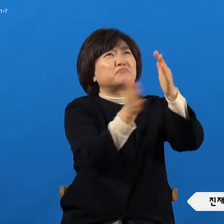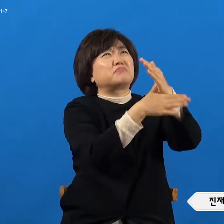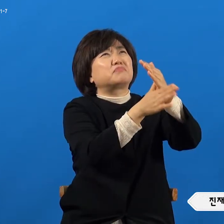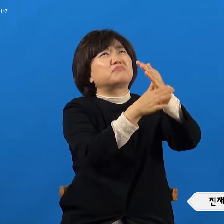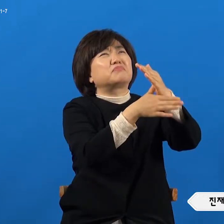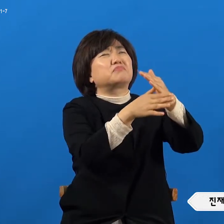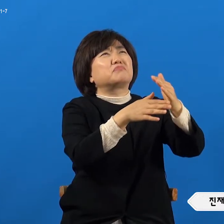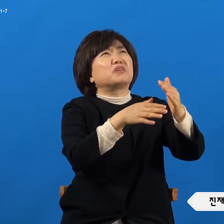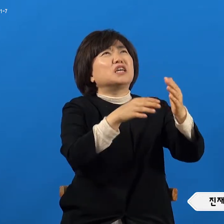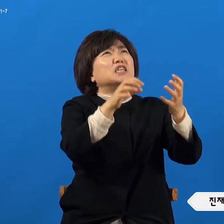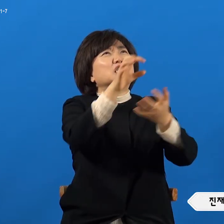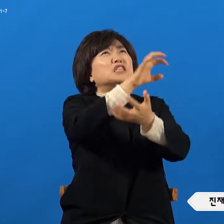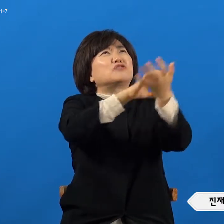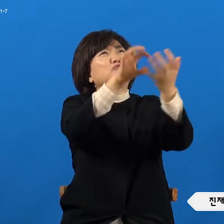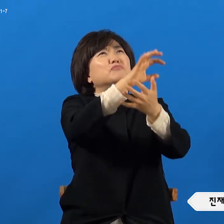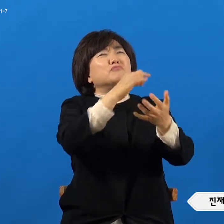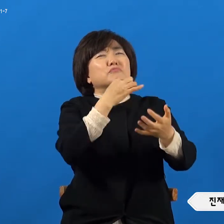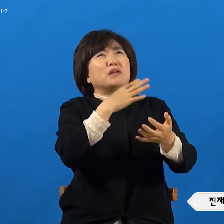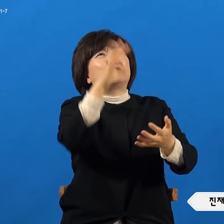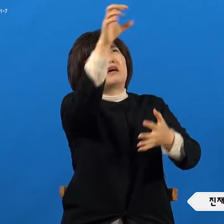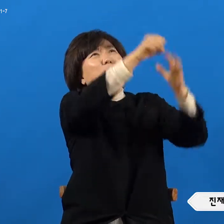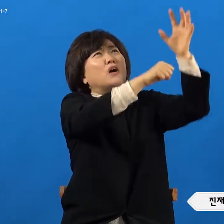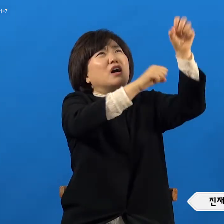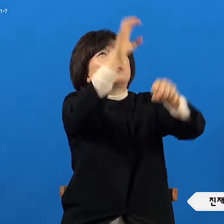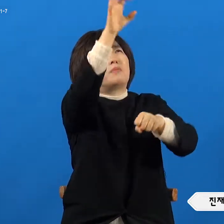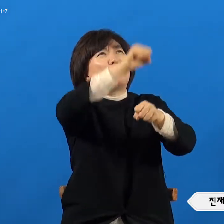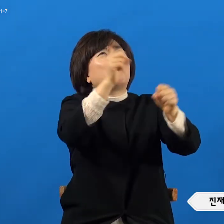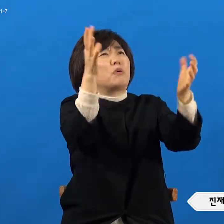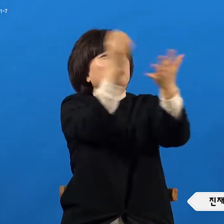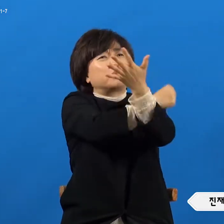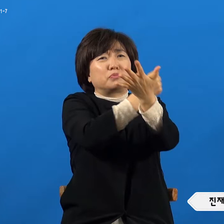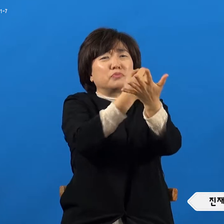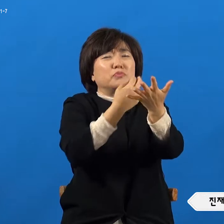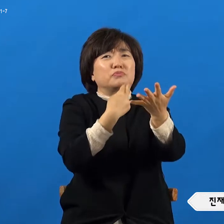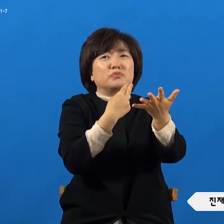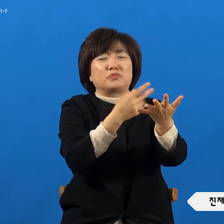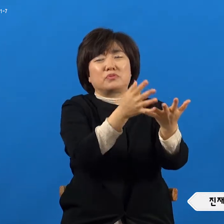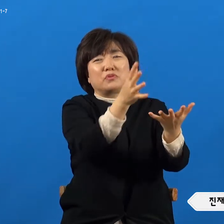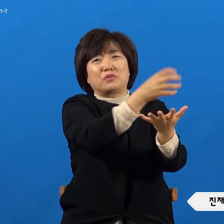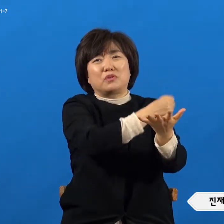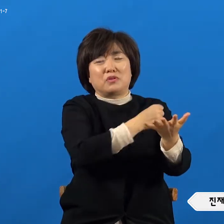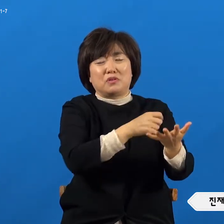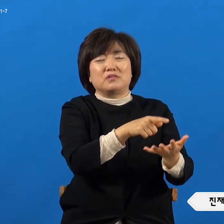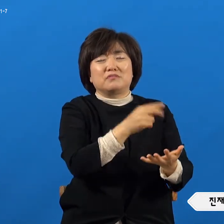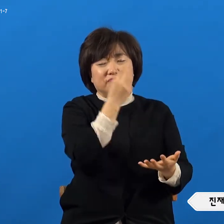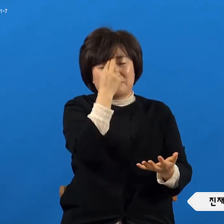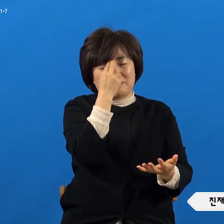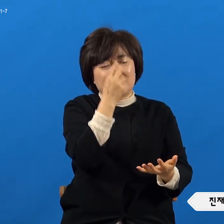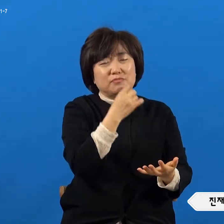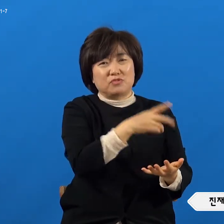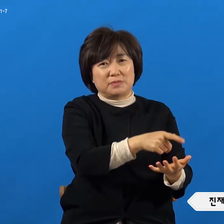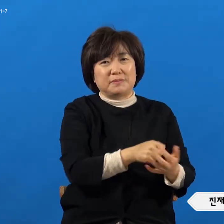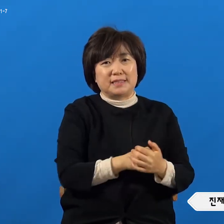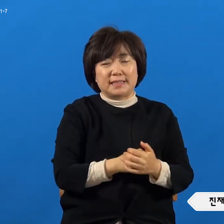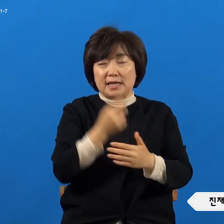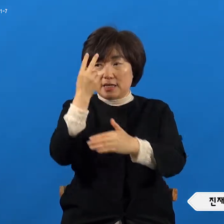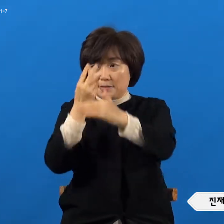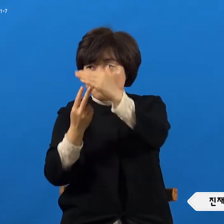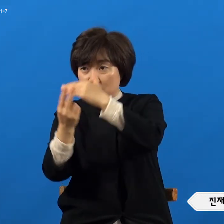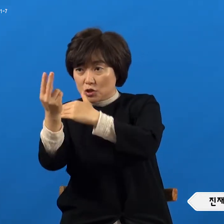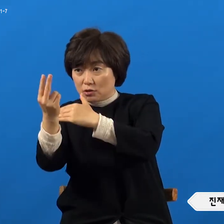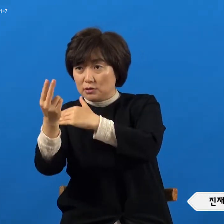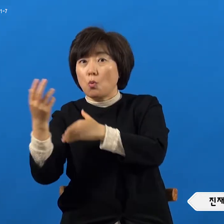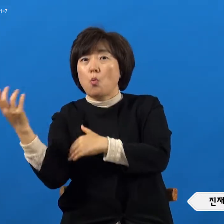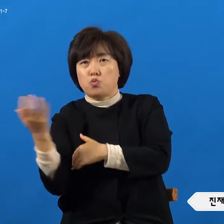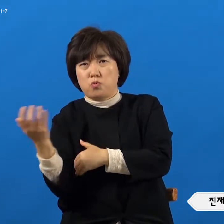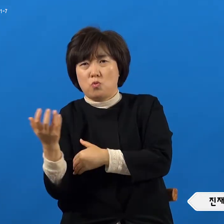뿐입니다. 비전에는 열정이 있습니다. 그 열정은 고통을 수반할지 모릅니다. 그러나 흔들리지